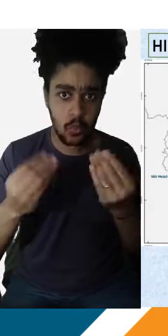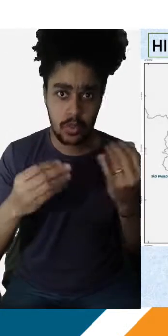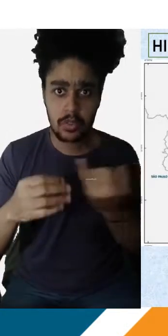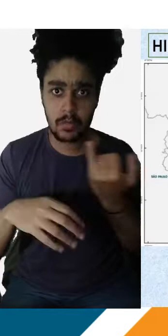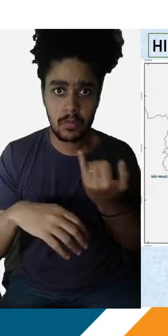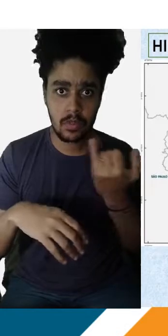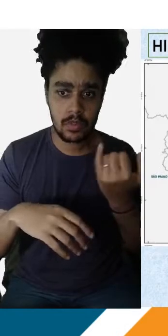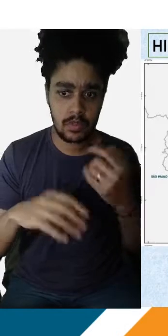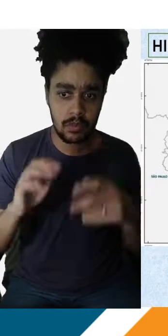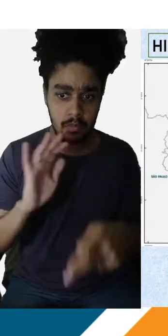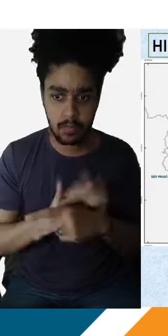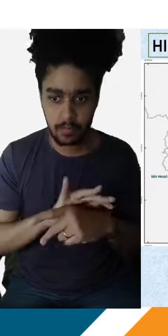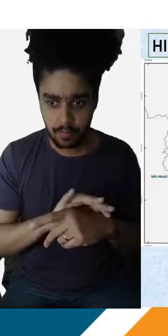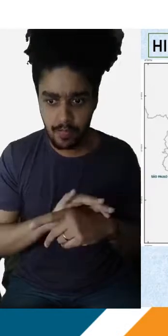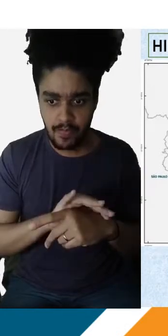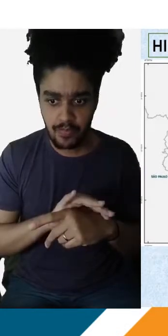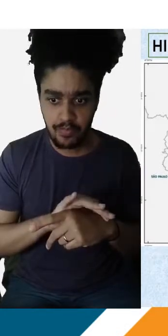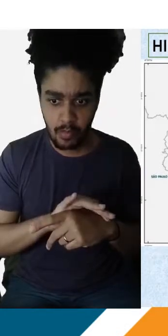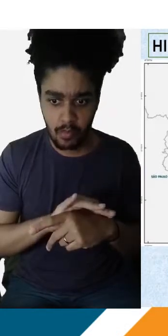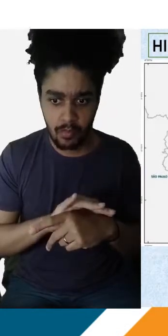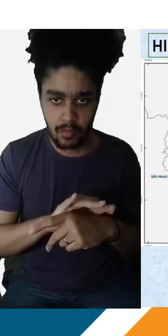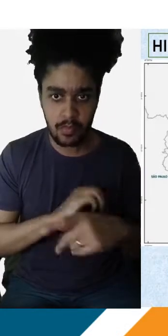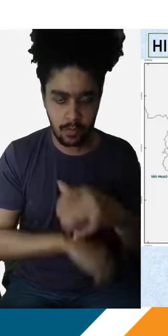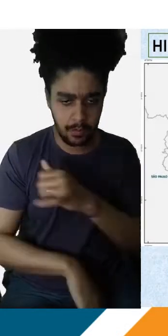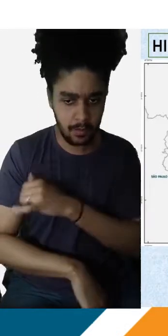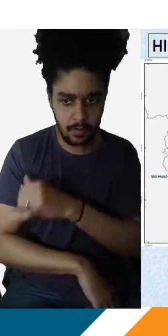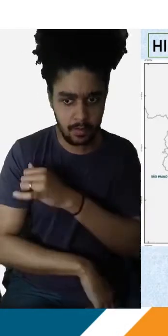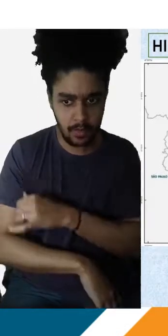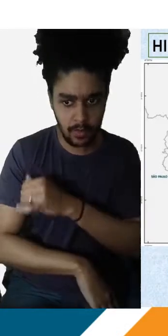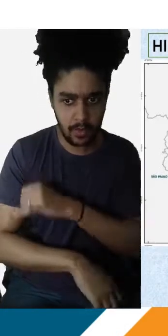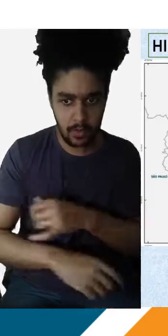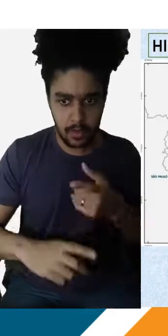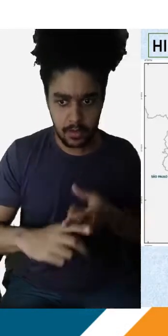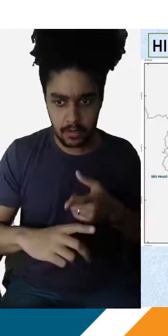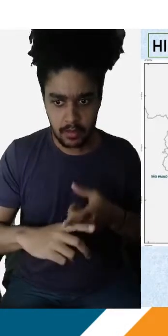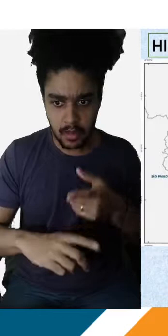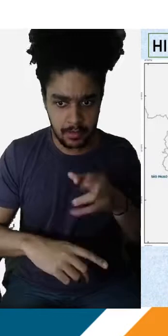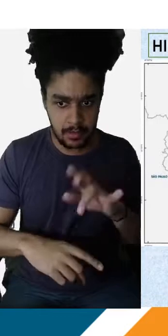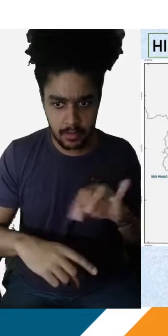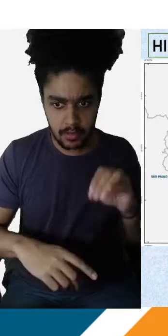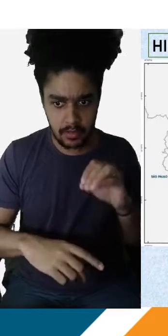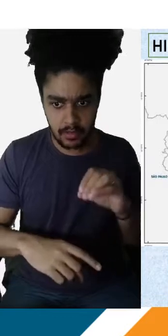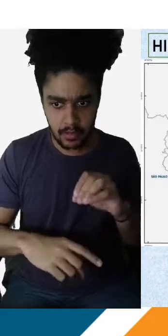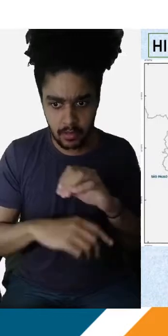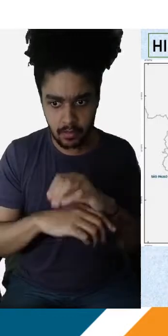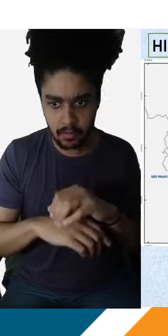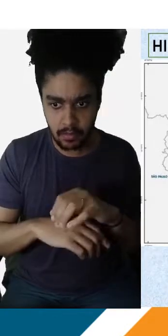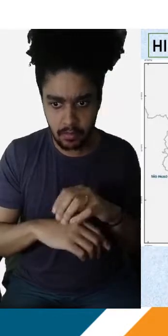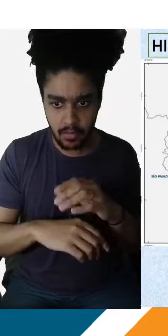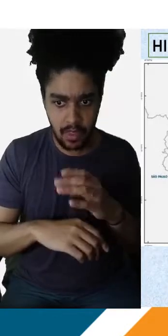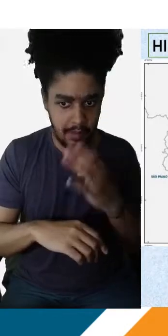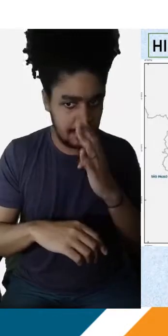para o abastecimento do Rio de Janeiro, pelo fato de ser um rio que serve para o abastecimento e